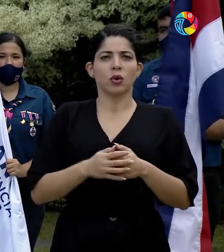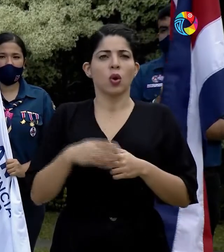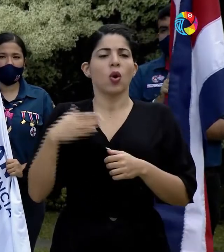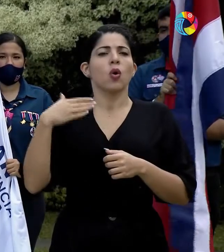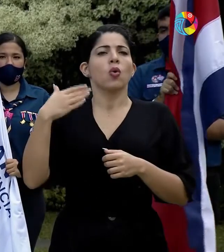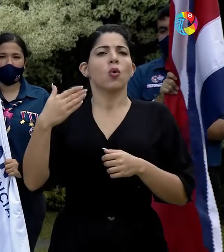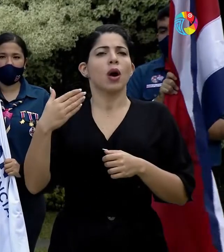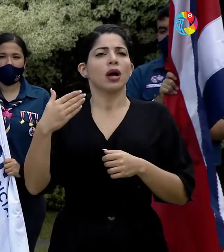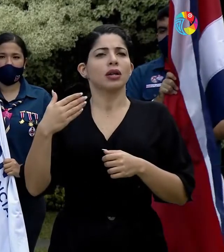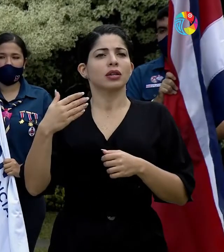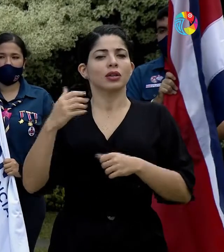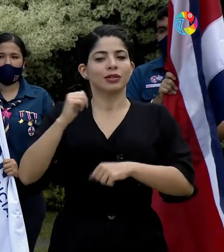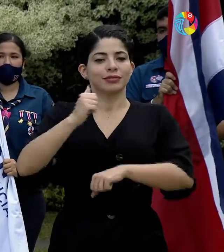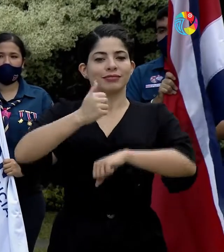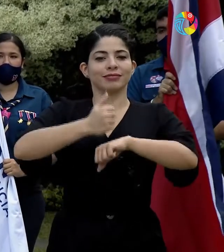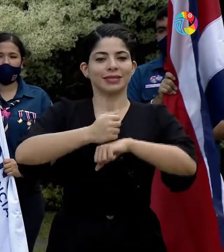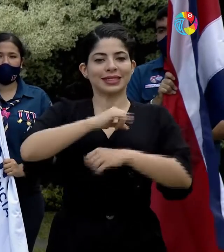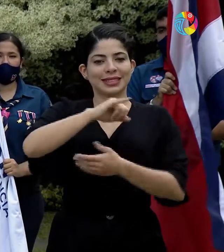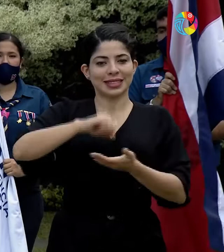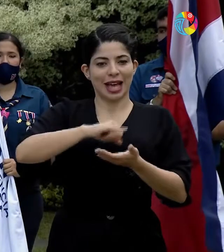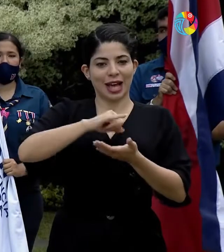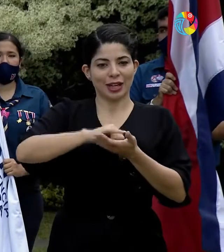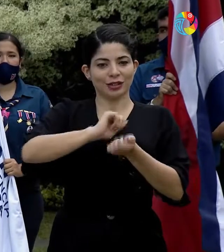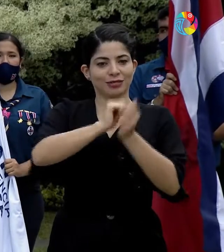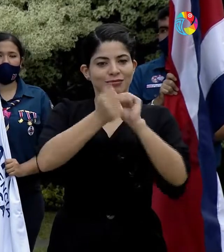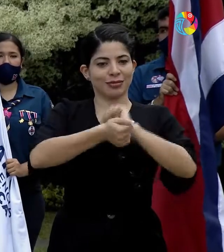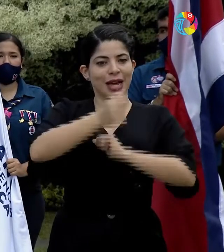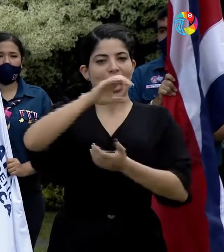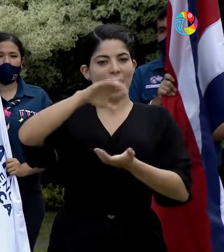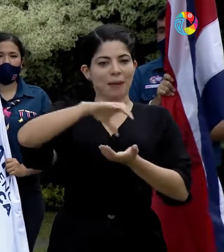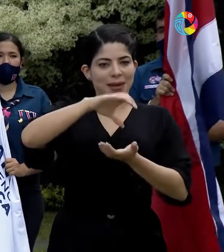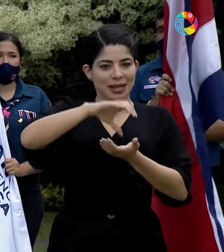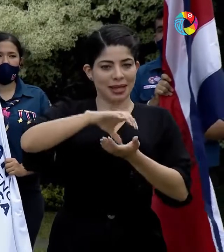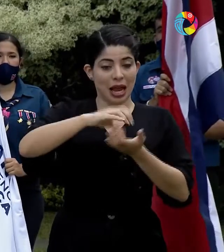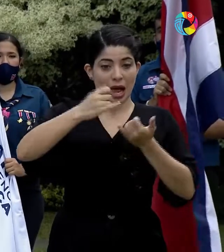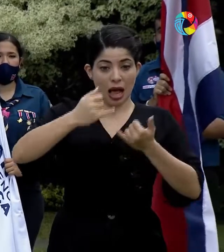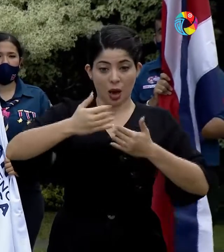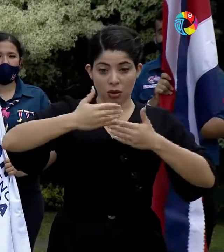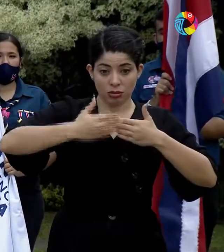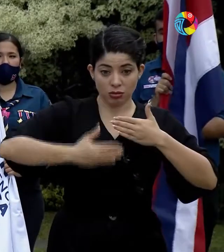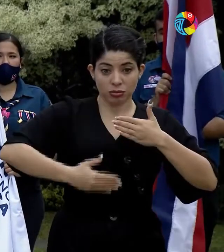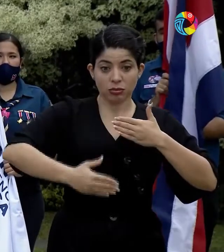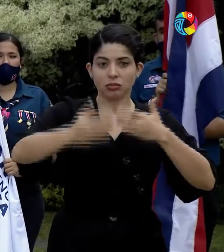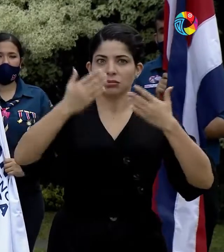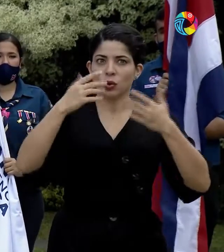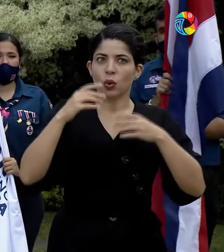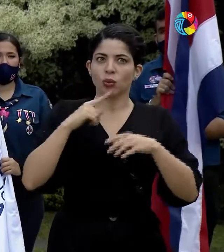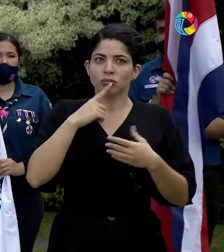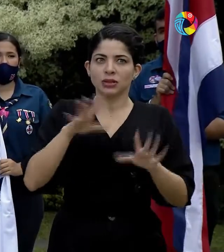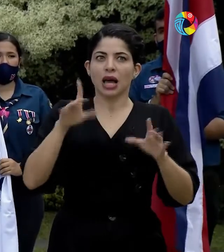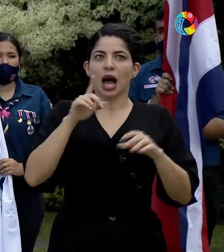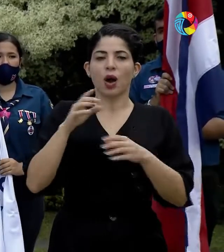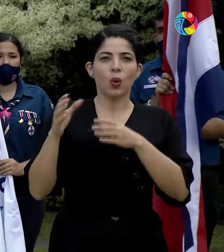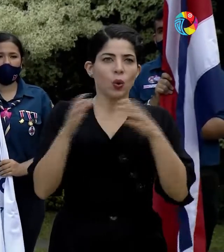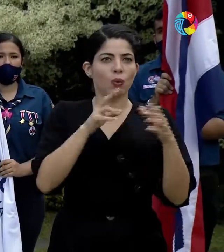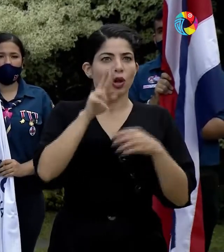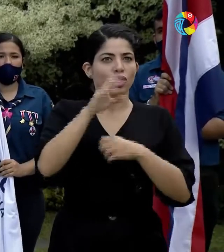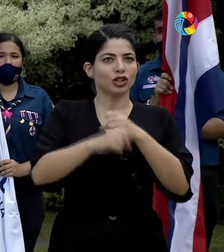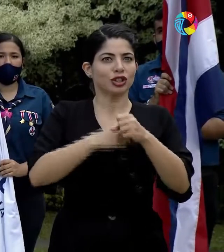formulamos a San José como nuestra capital, todo lo que viene de ahora en más cumple 200 años con la historia del